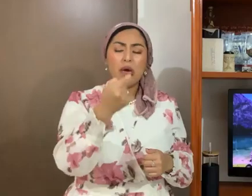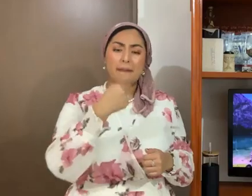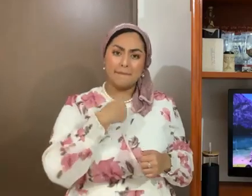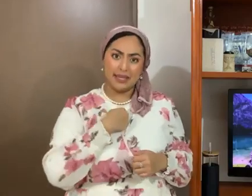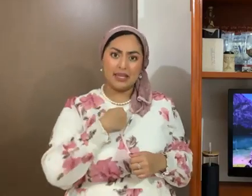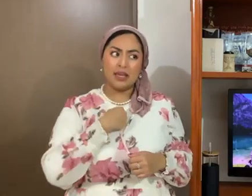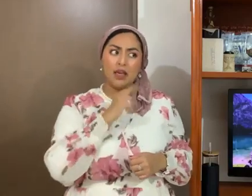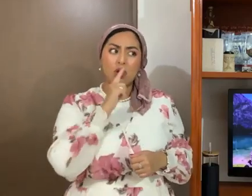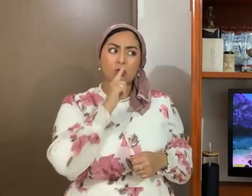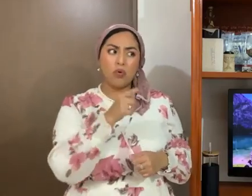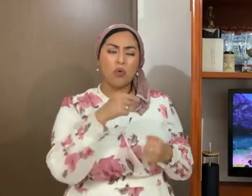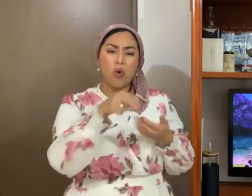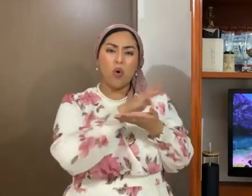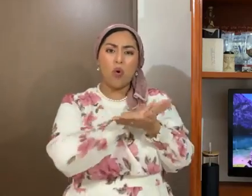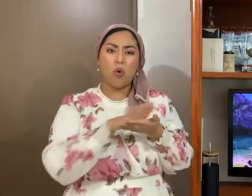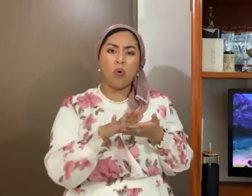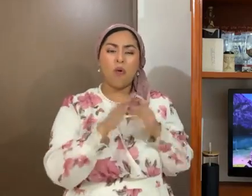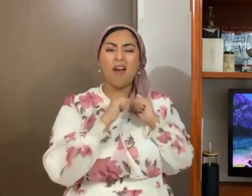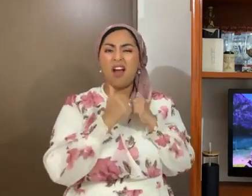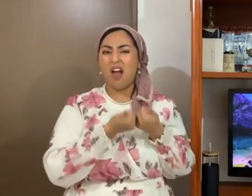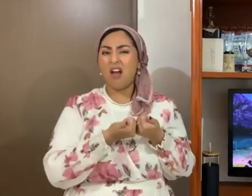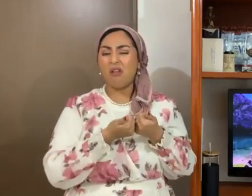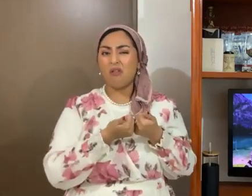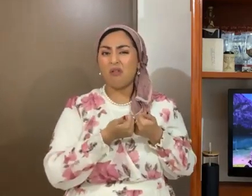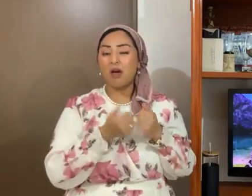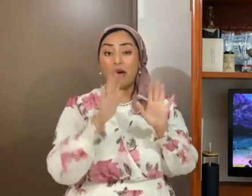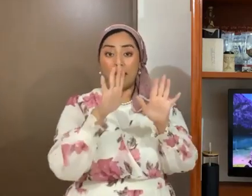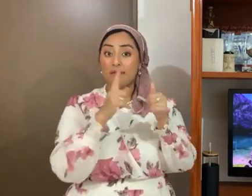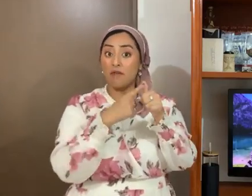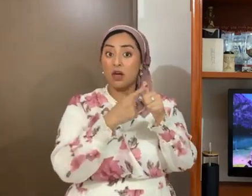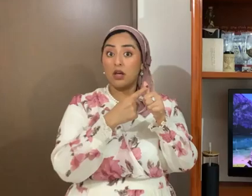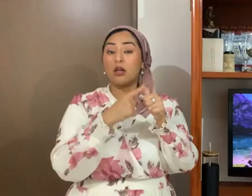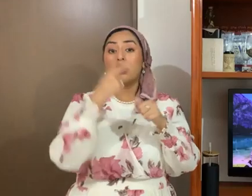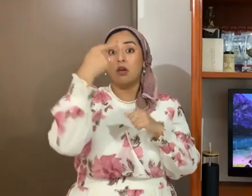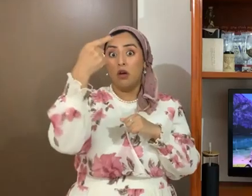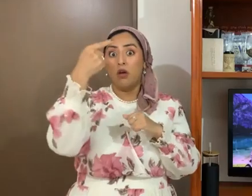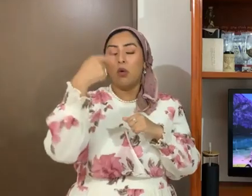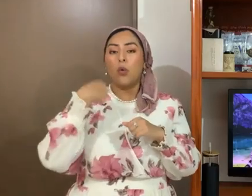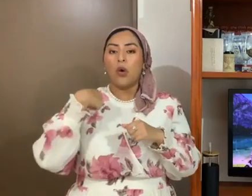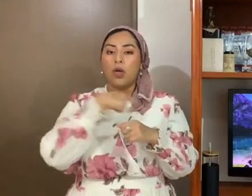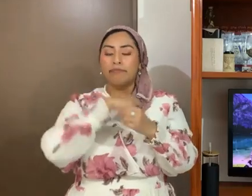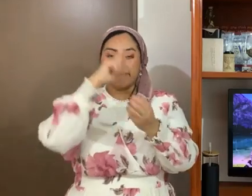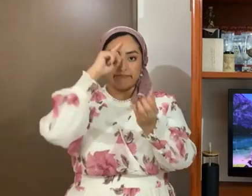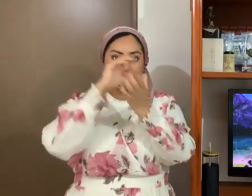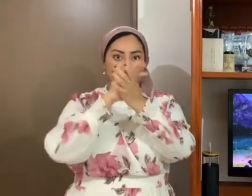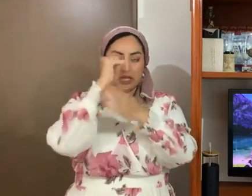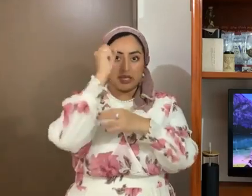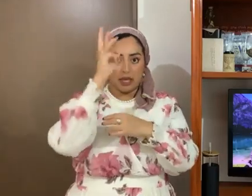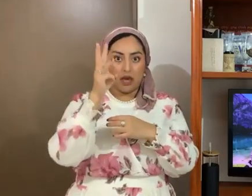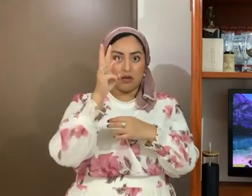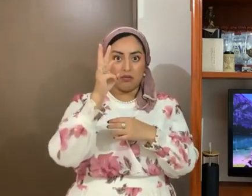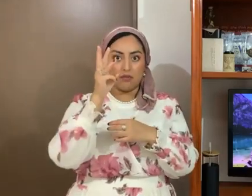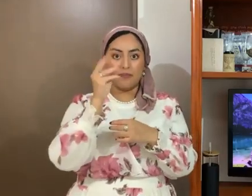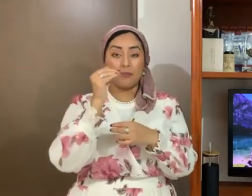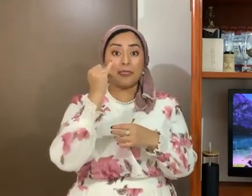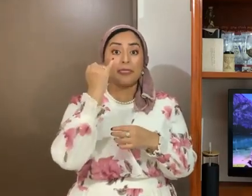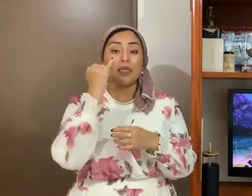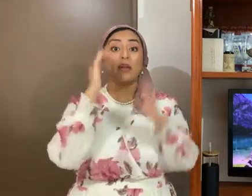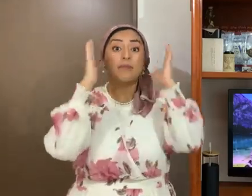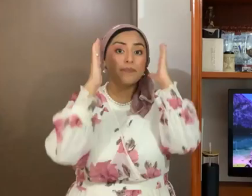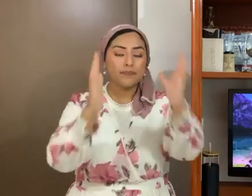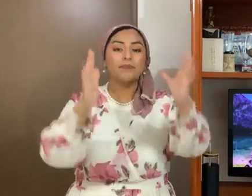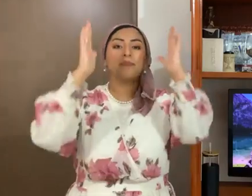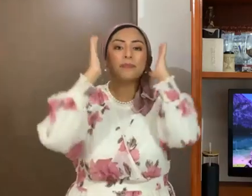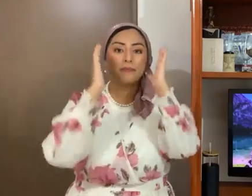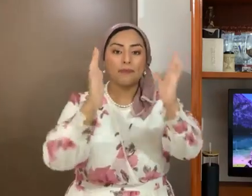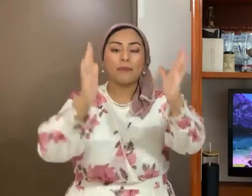estamos santificados, estamos purificados? Bueno, en primer lugar, porque creemos en Yahshua HaMashiach. Quien no cree,